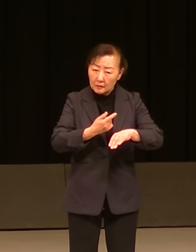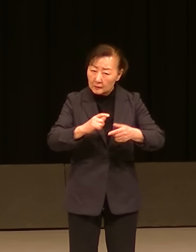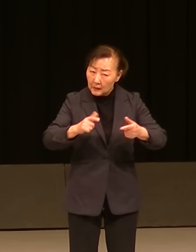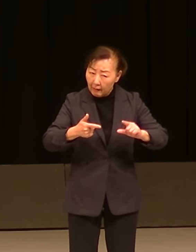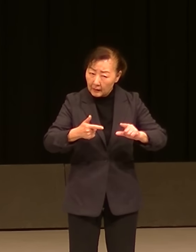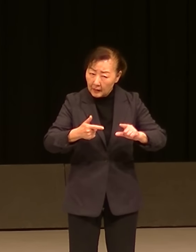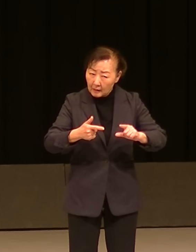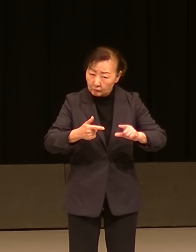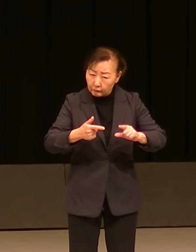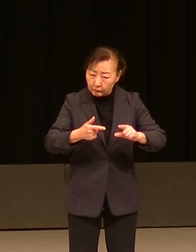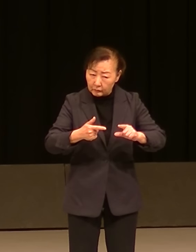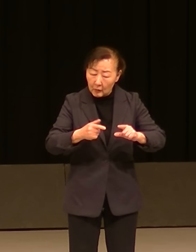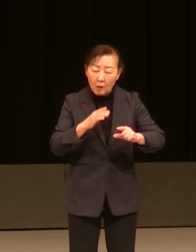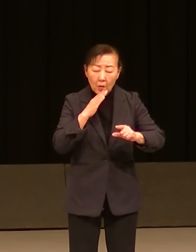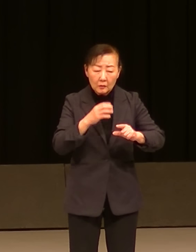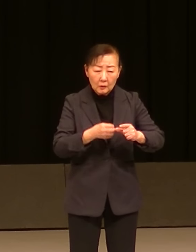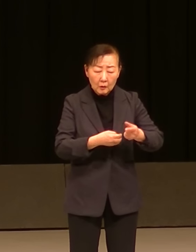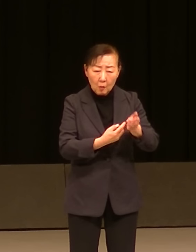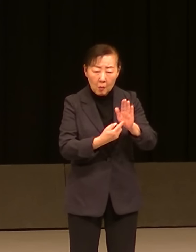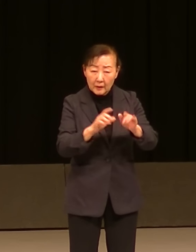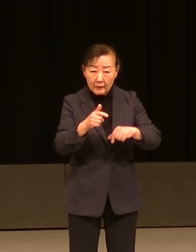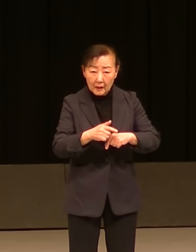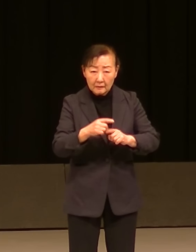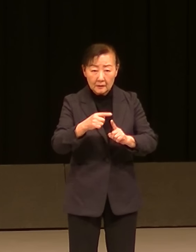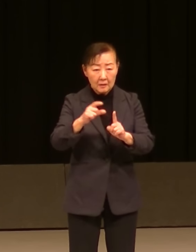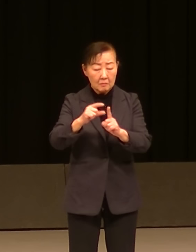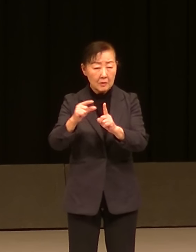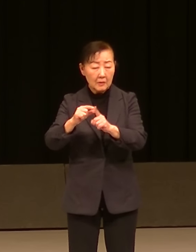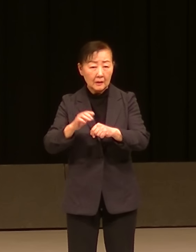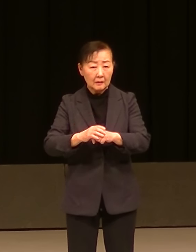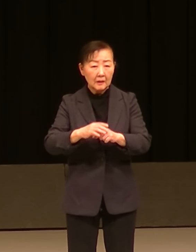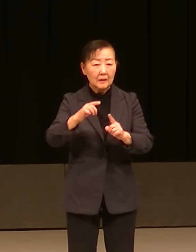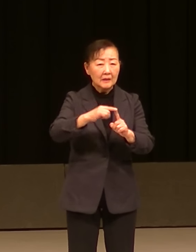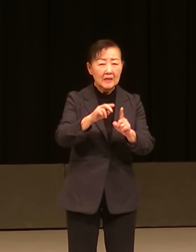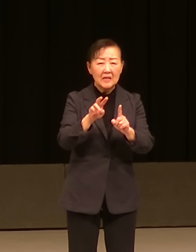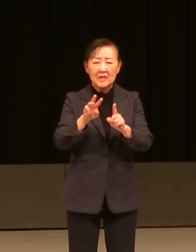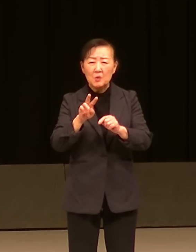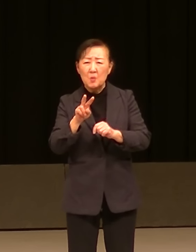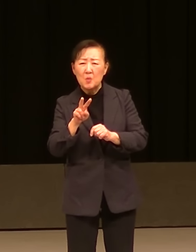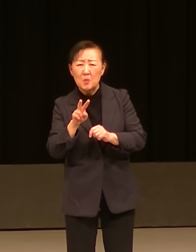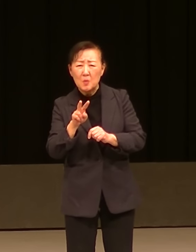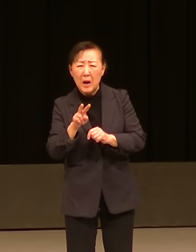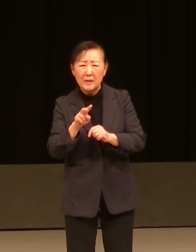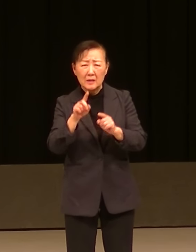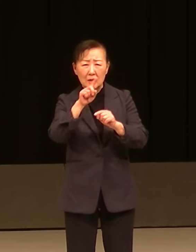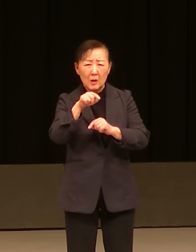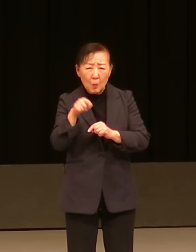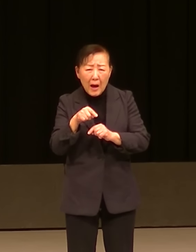正体を表してはいない。TPP は私は実は TYP だというふうに、思いました